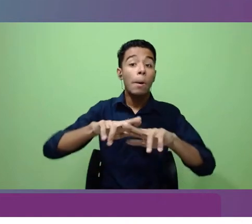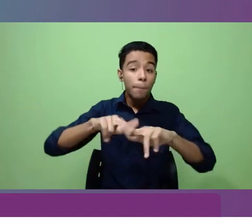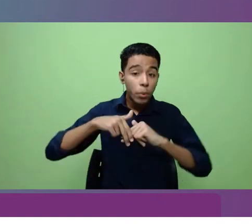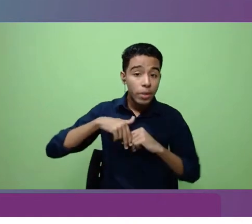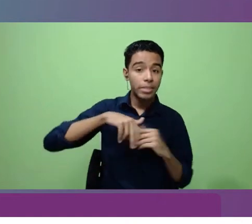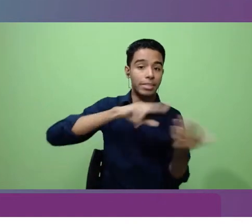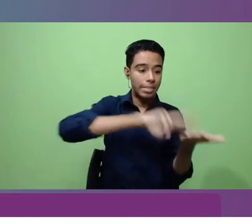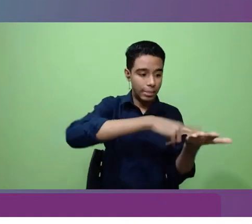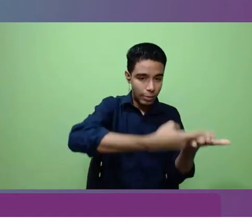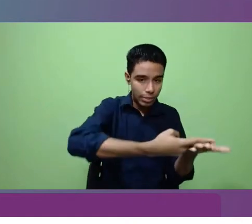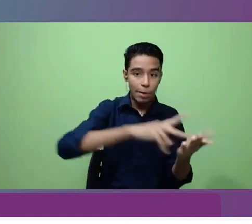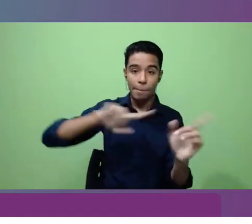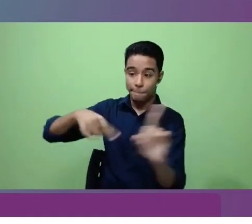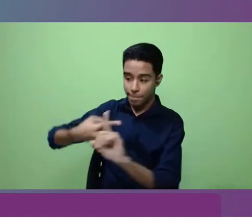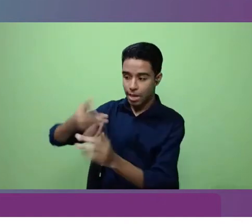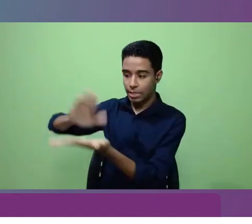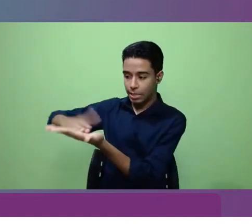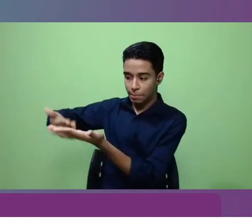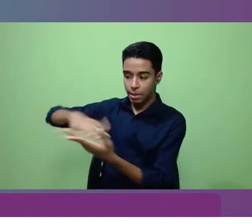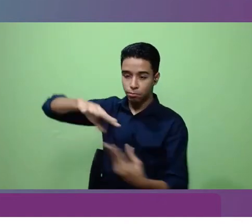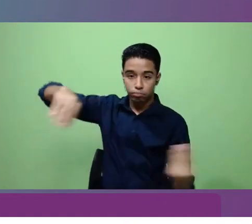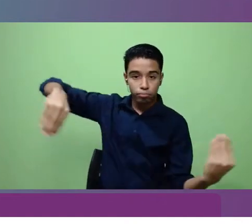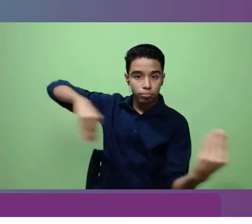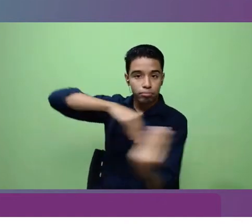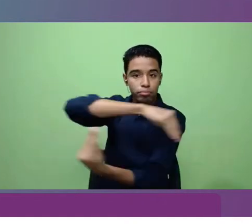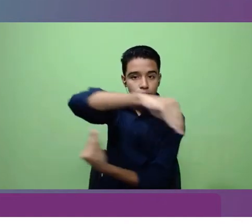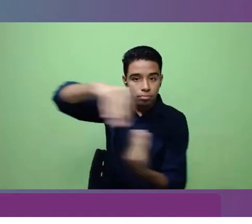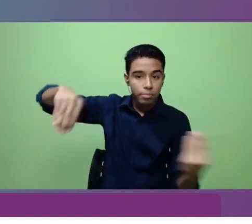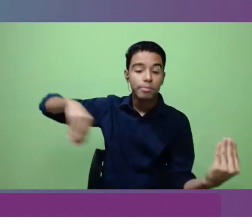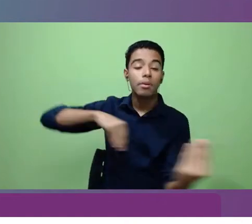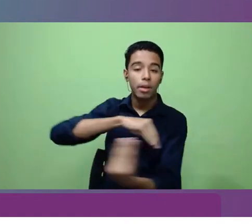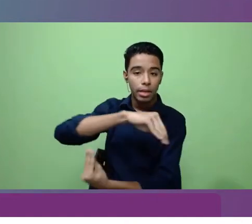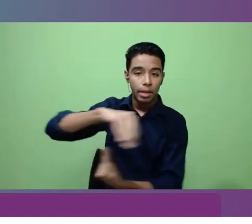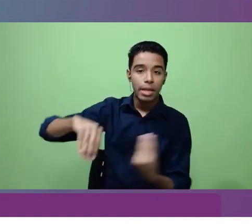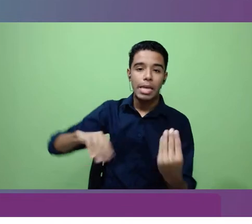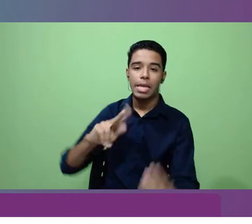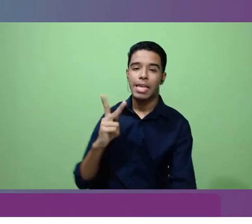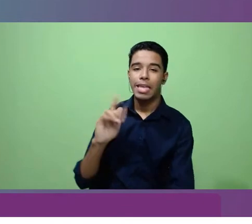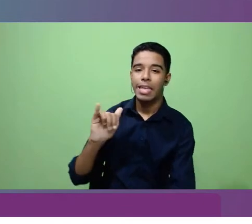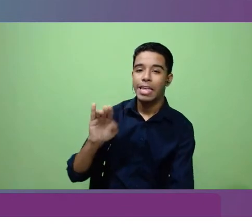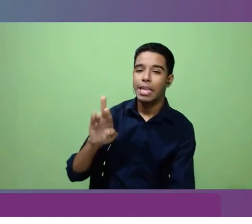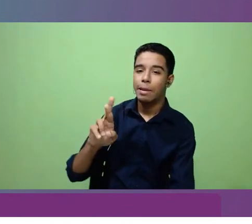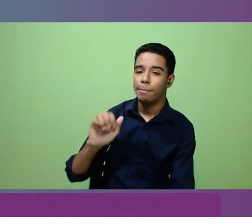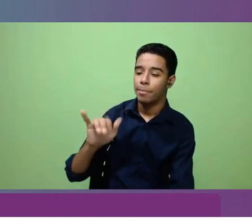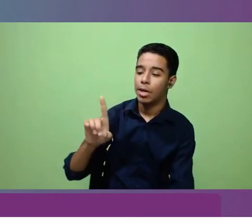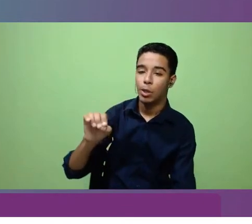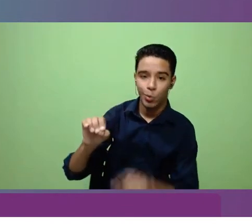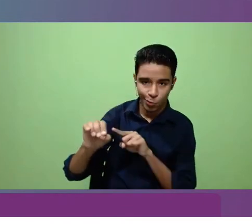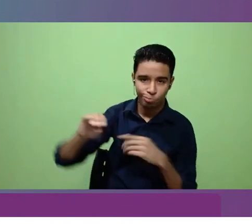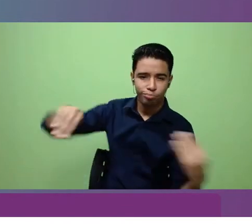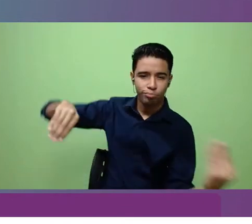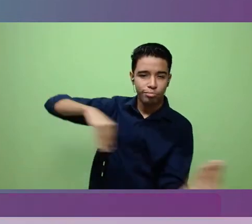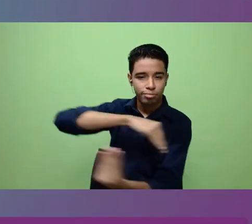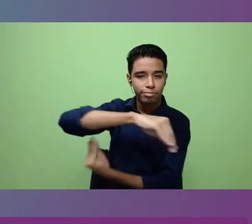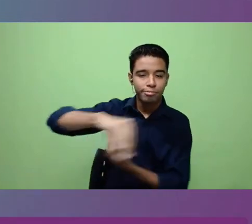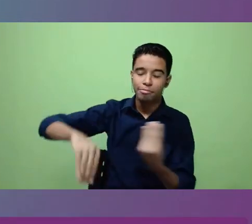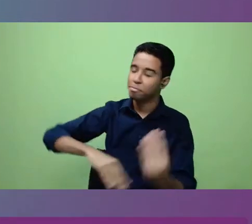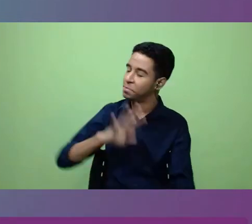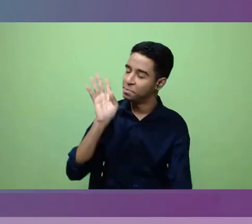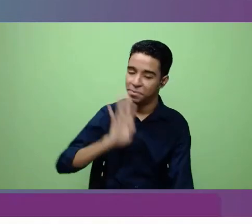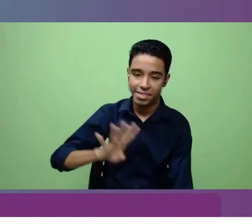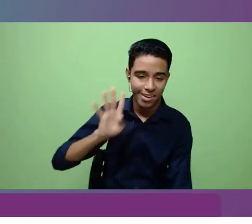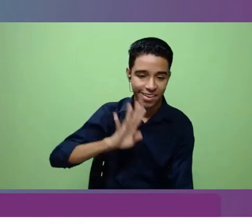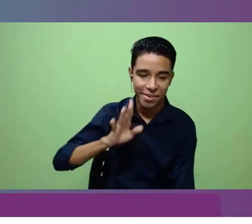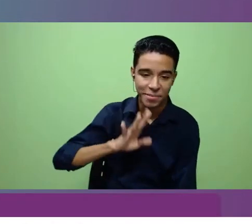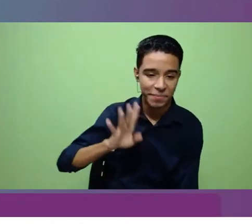nem interpretação, mas ele é um processo que mescla características de ambos os processos. E isso é muito legal, Wander. Isso é